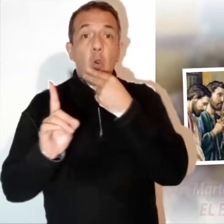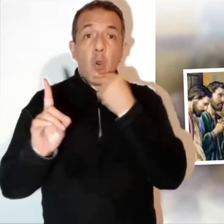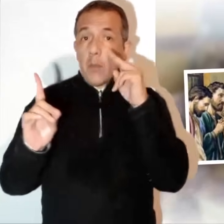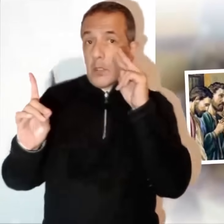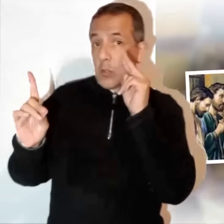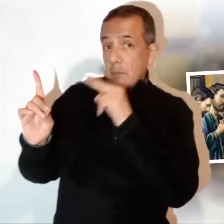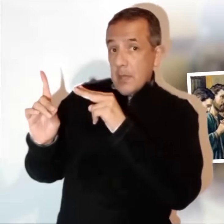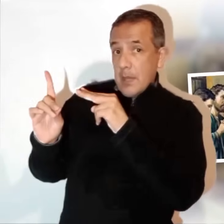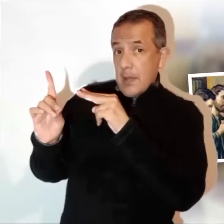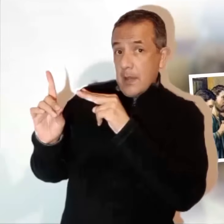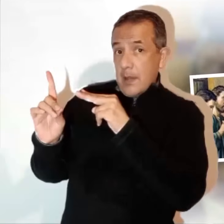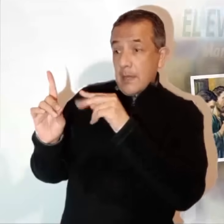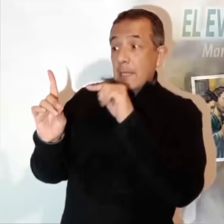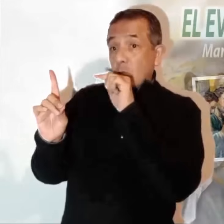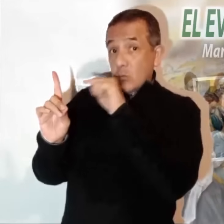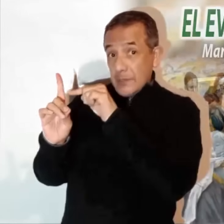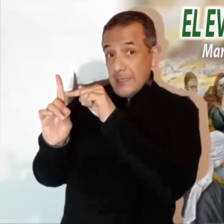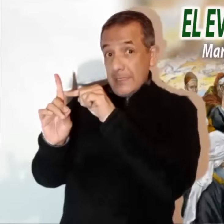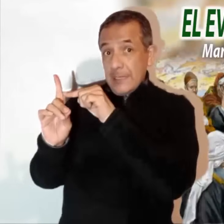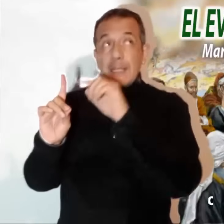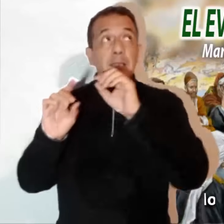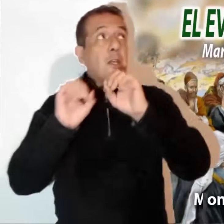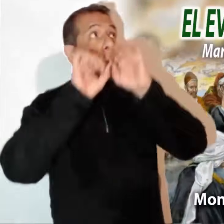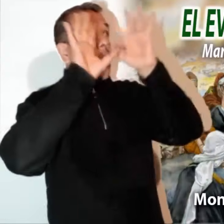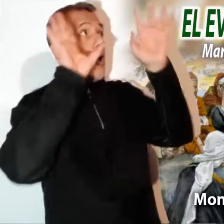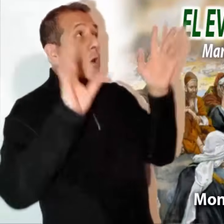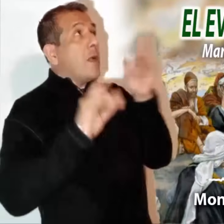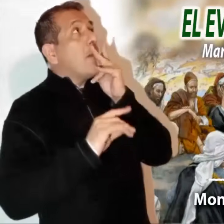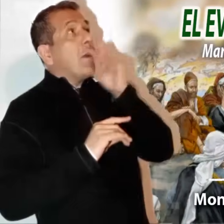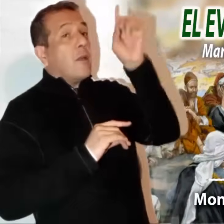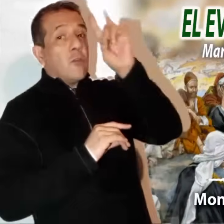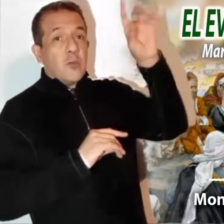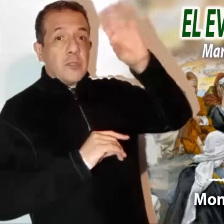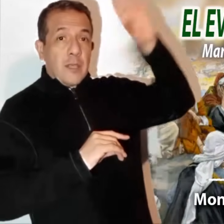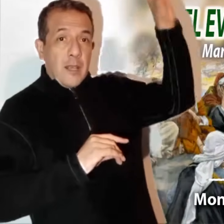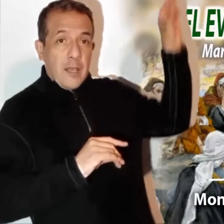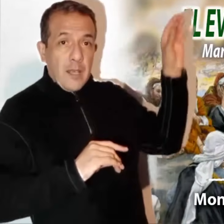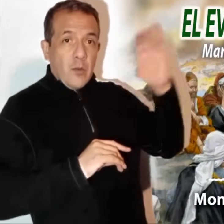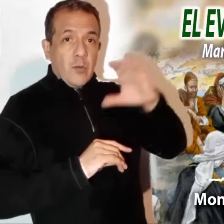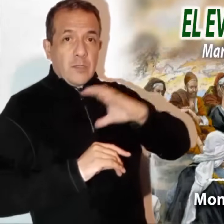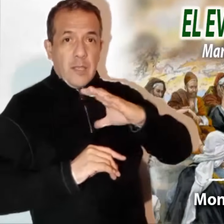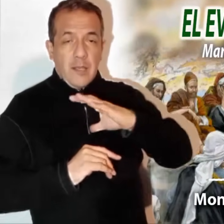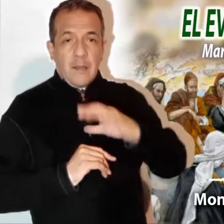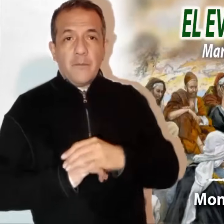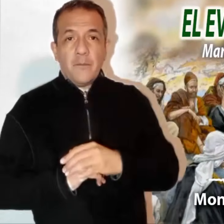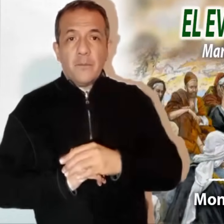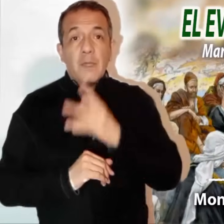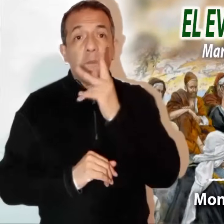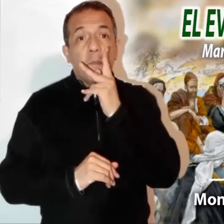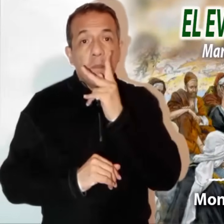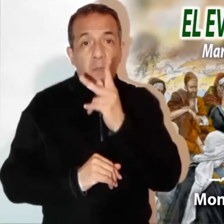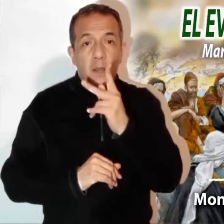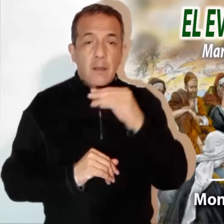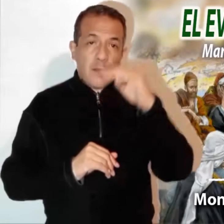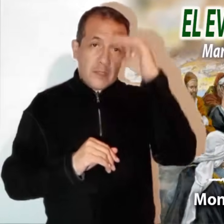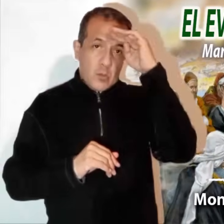a su Padre que está en los cielos. Palabra del Señor. Jesús nos presenta dos signos muy